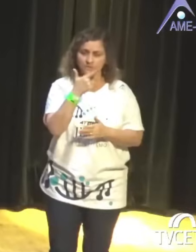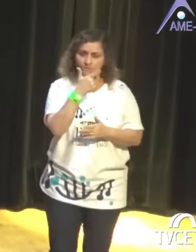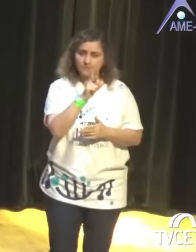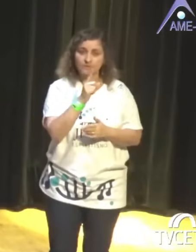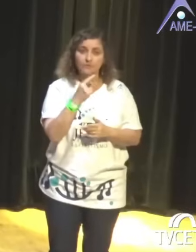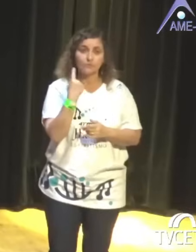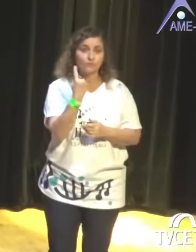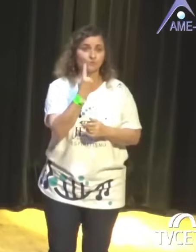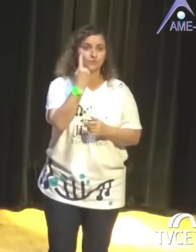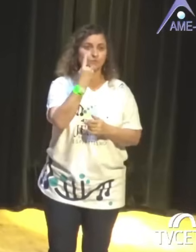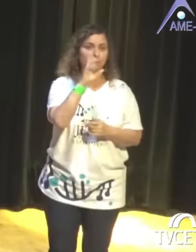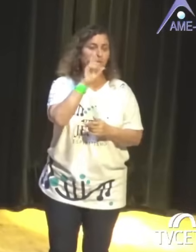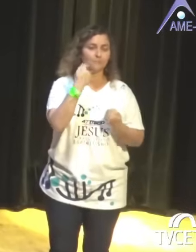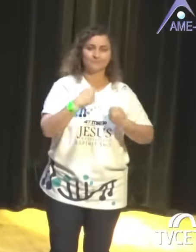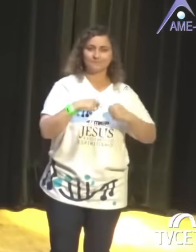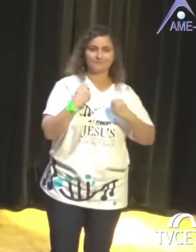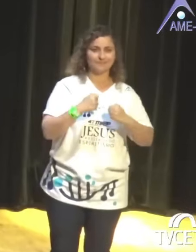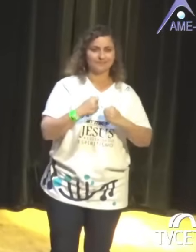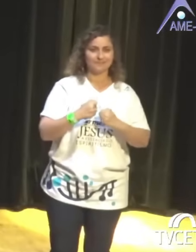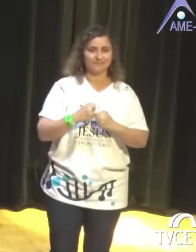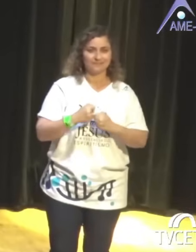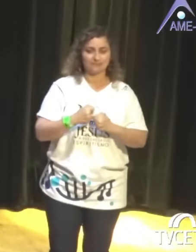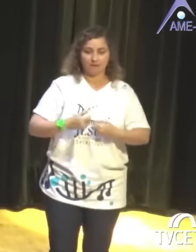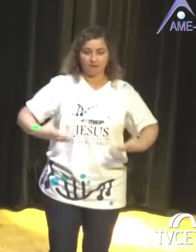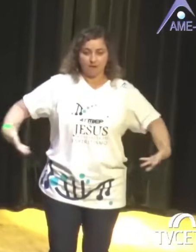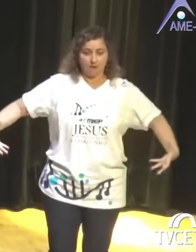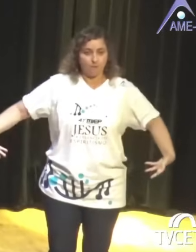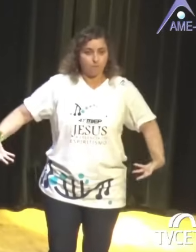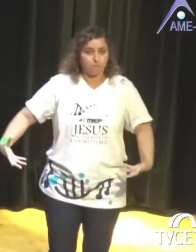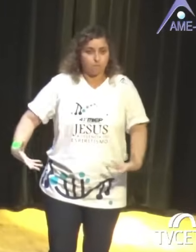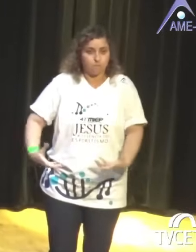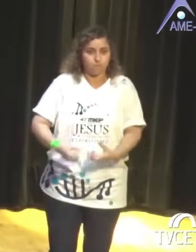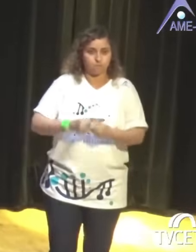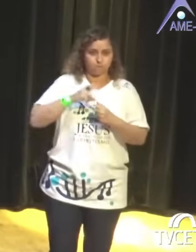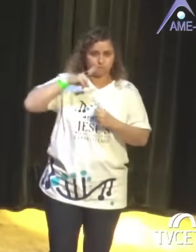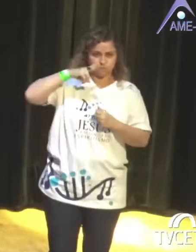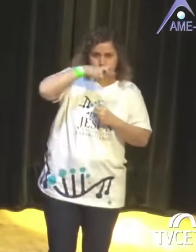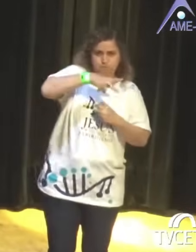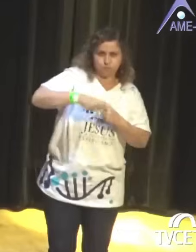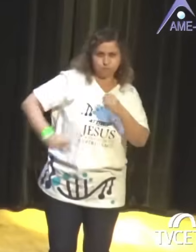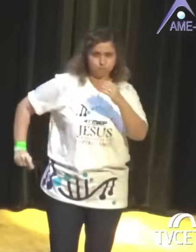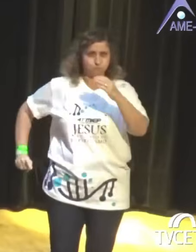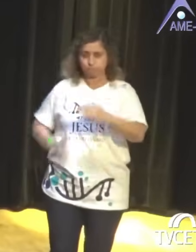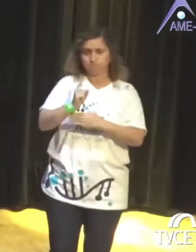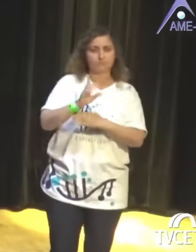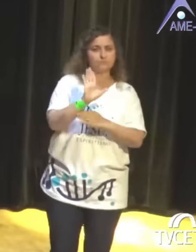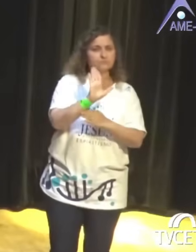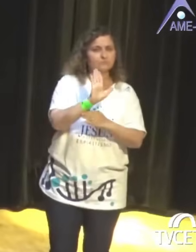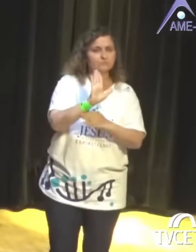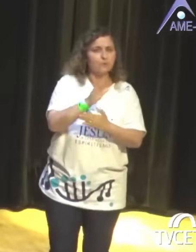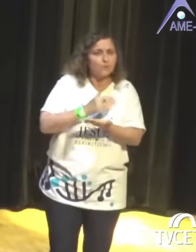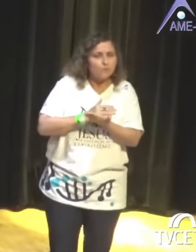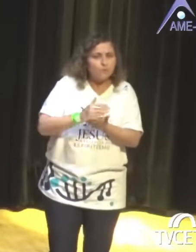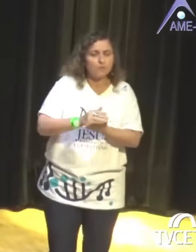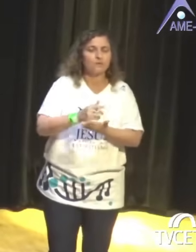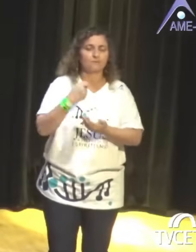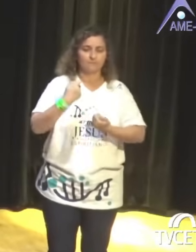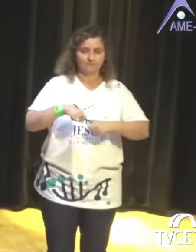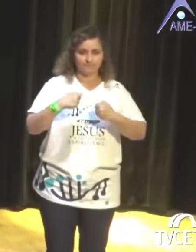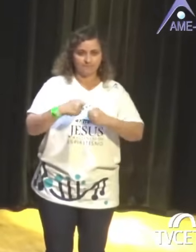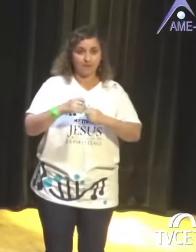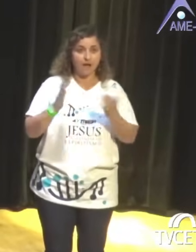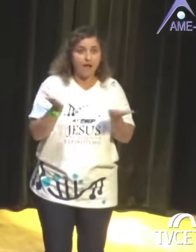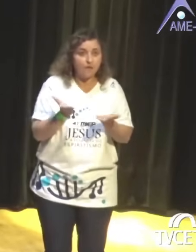precisa mais de quantidade e intensidade ela precisa agora de